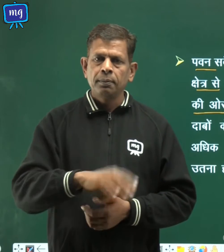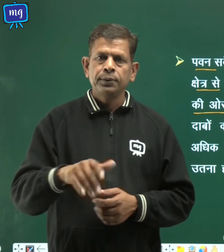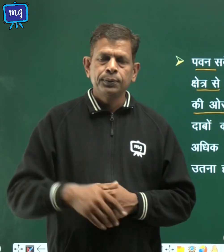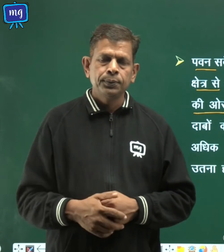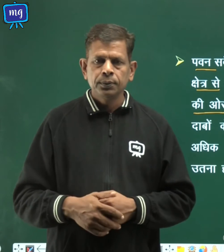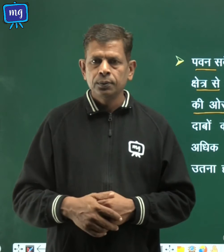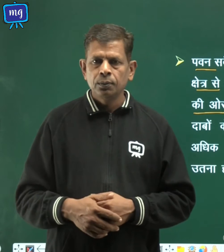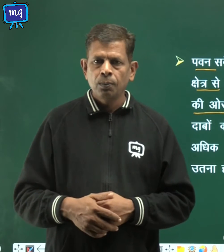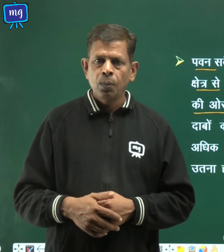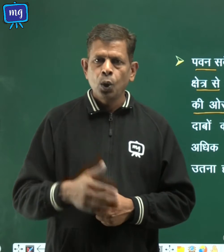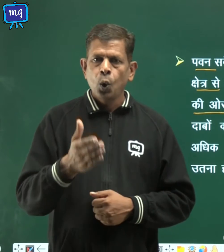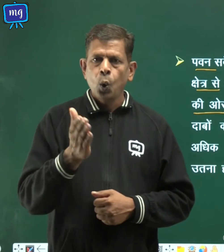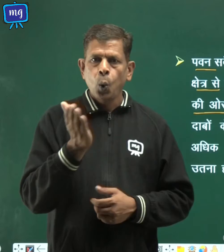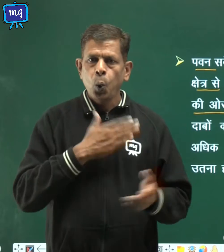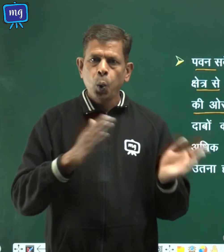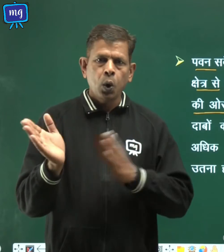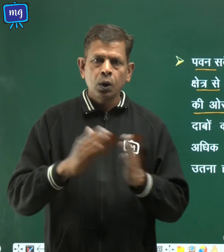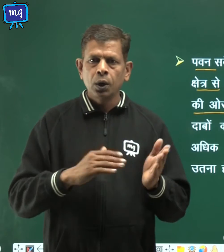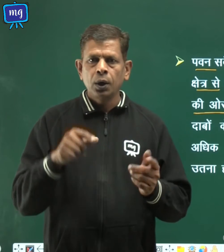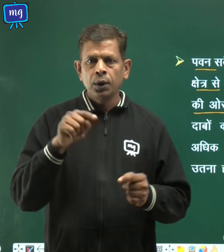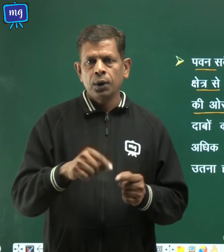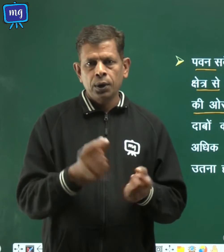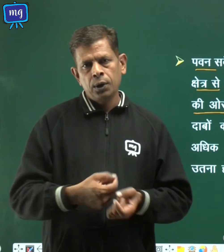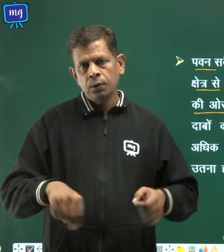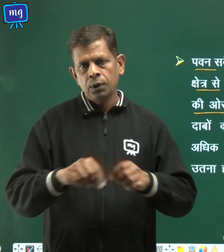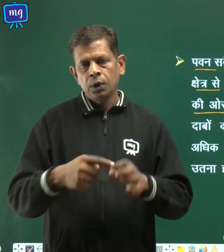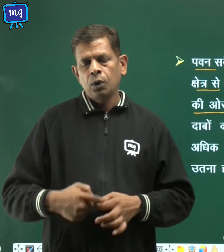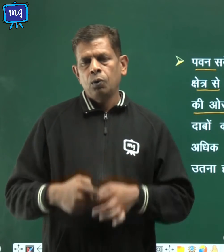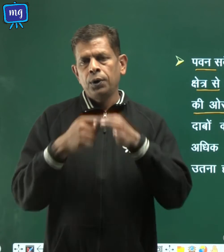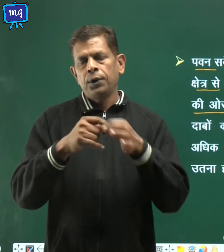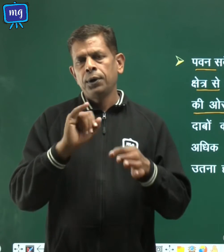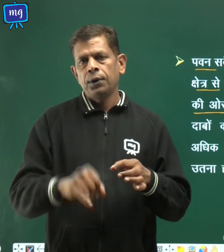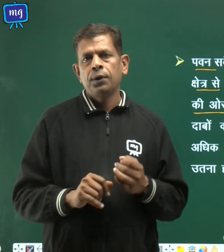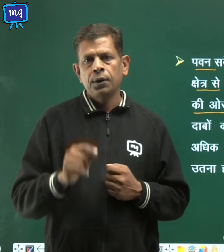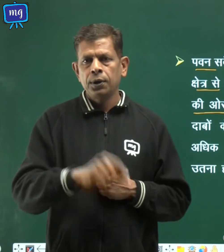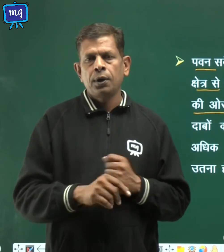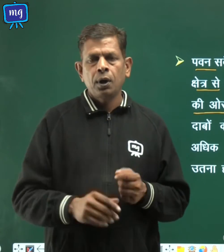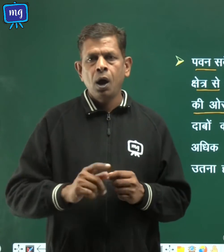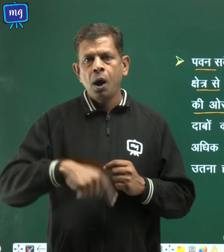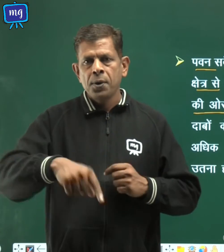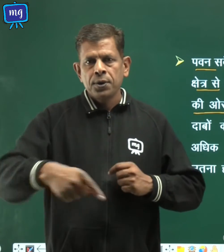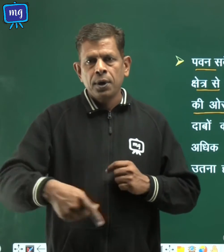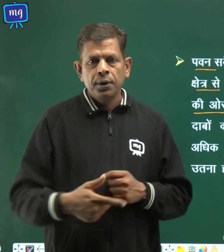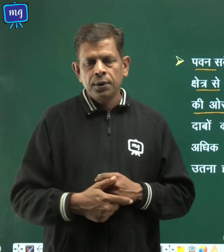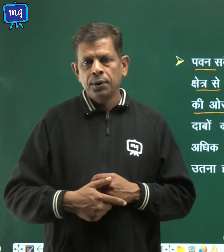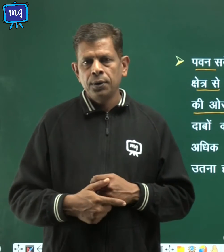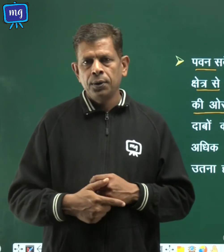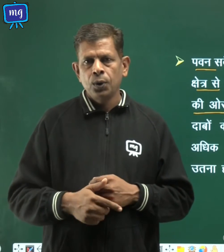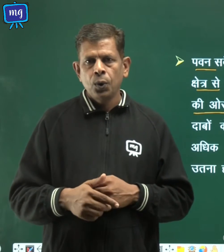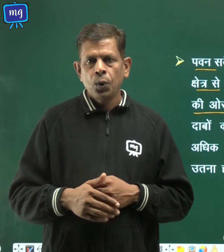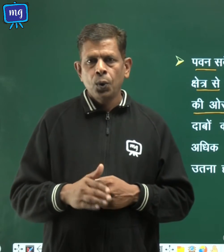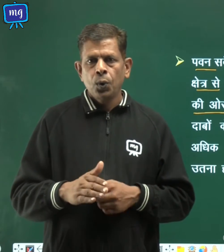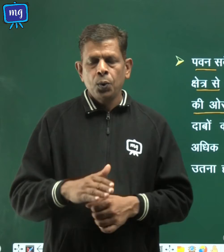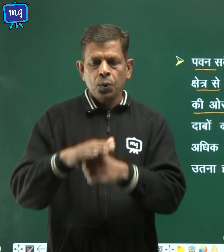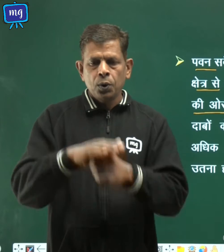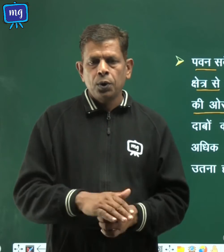बच्चों, पवन का ये एक विशेषता होती है कि यह हमेशा अधिक वायु दाब